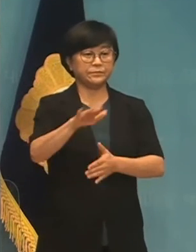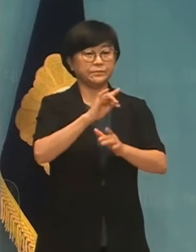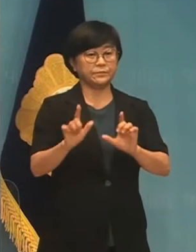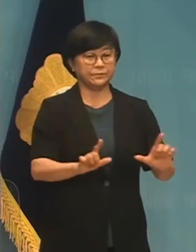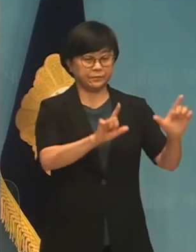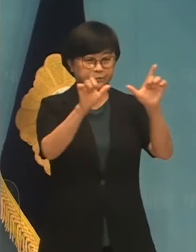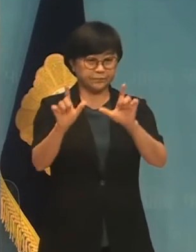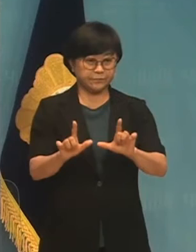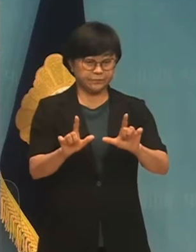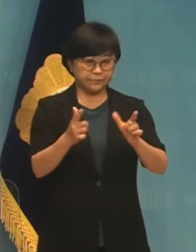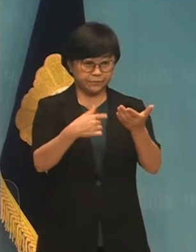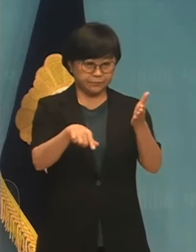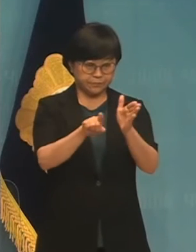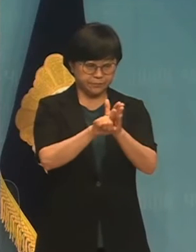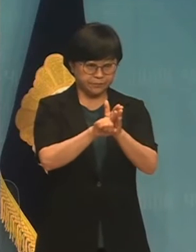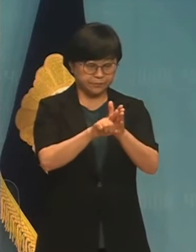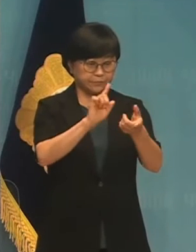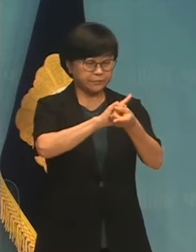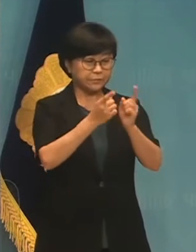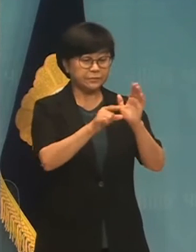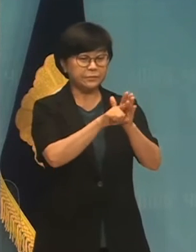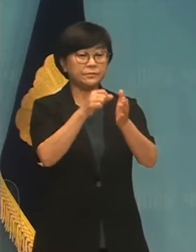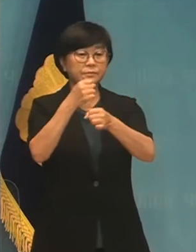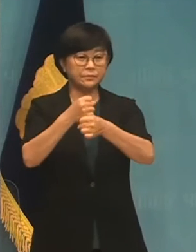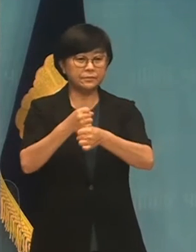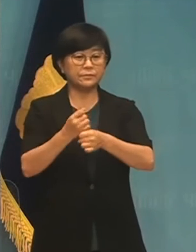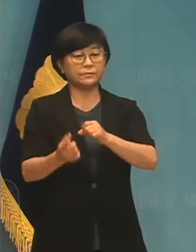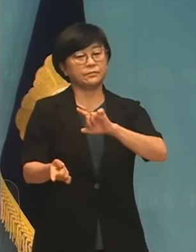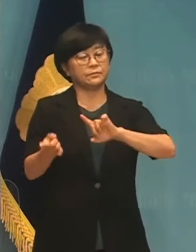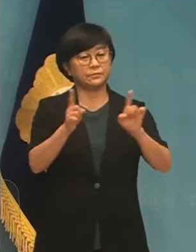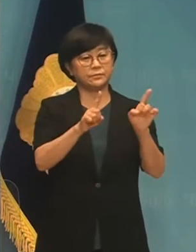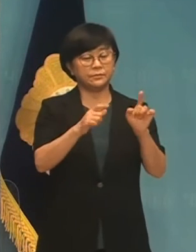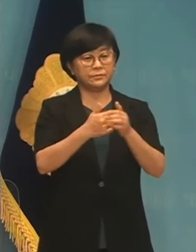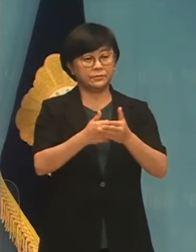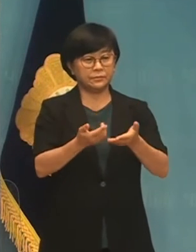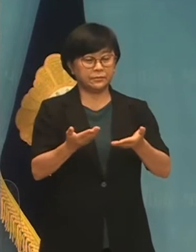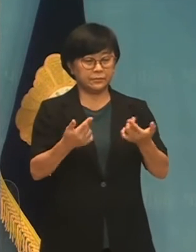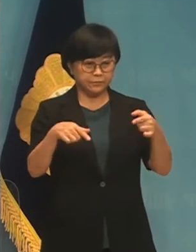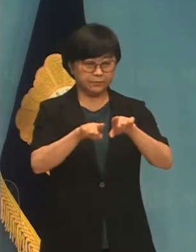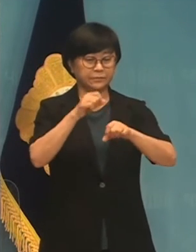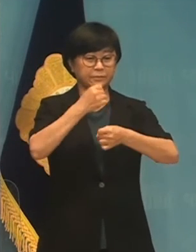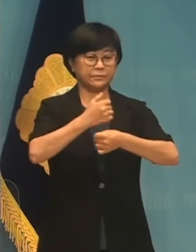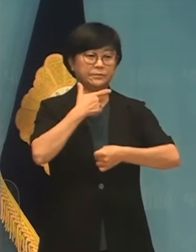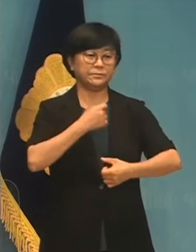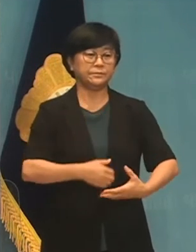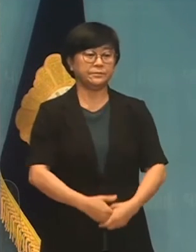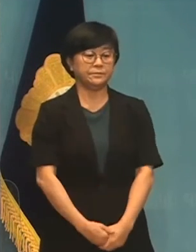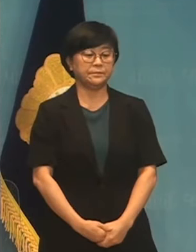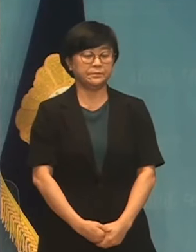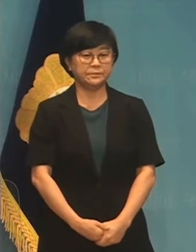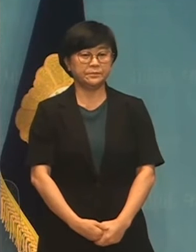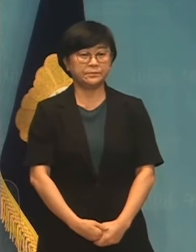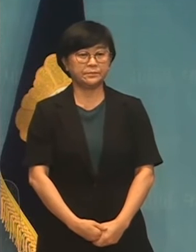삶을 지탱시켜준 상호 의존성의 회복, 그 길을 함께 만들 것입니다.